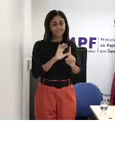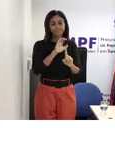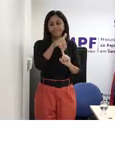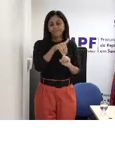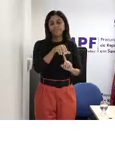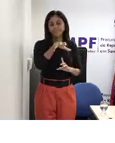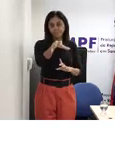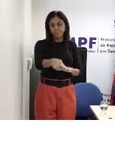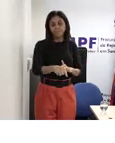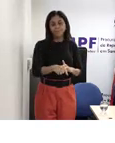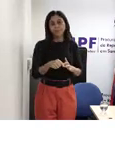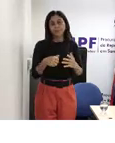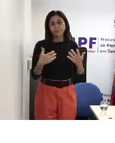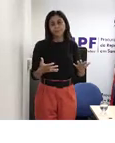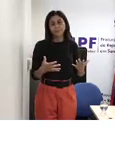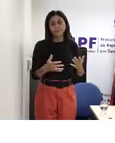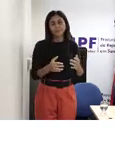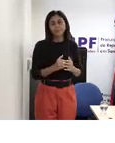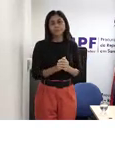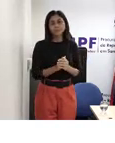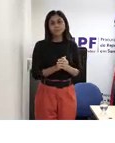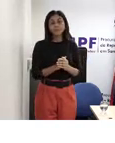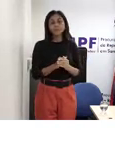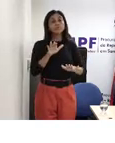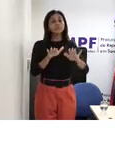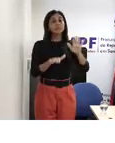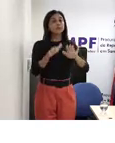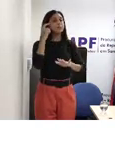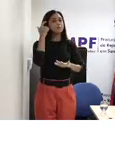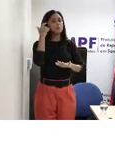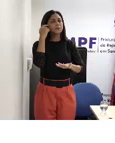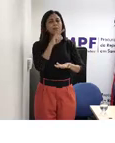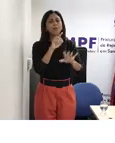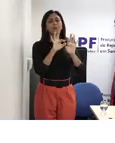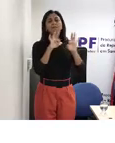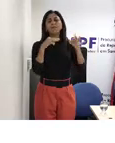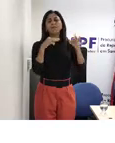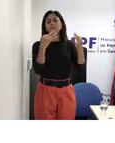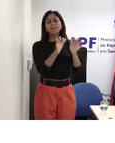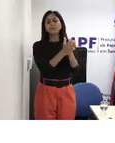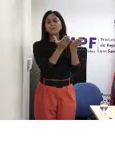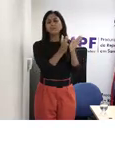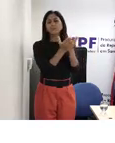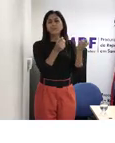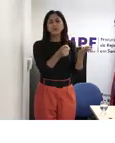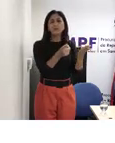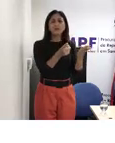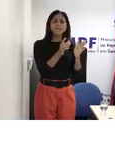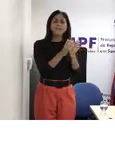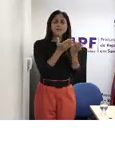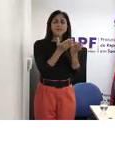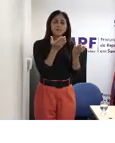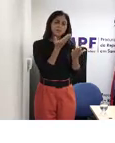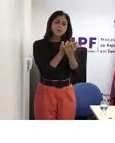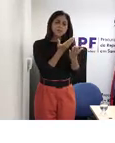esses crimes eles só acontecem em famílias desestruturadas não ele acontece também